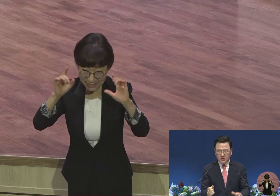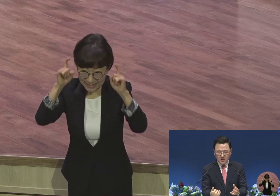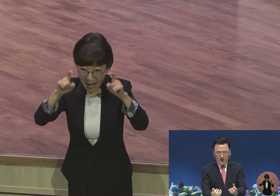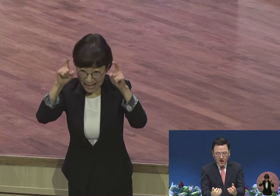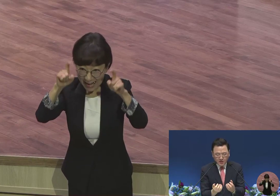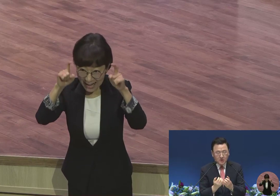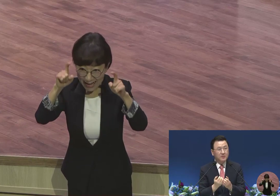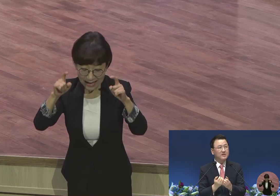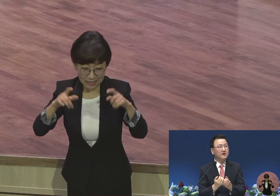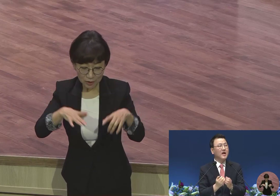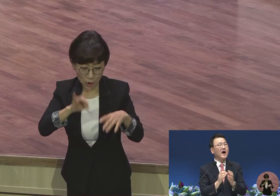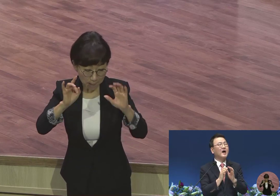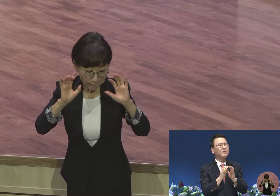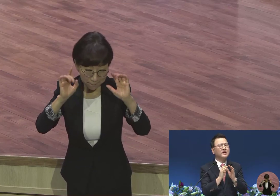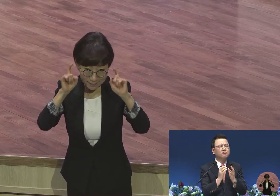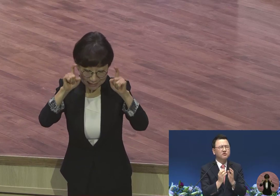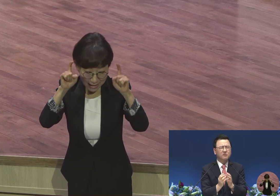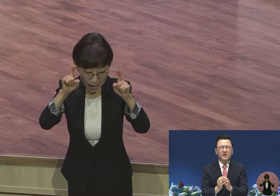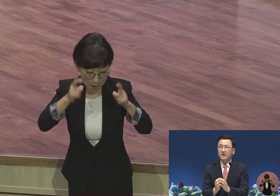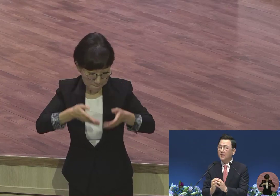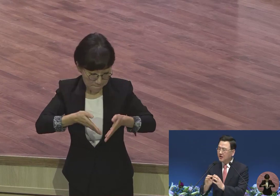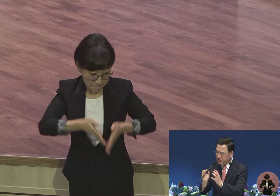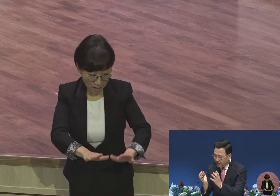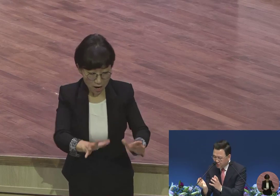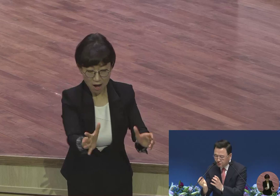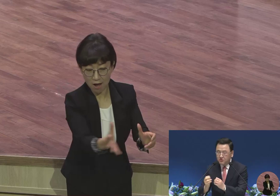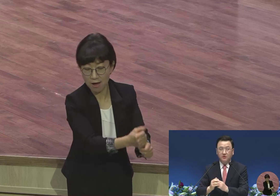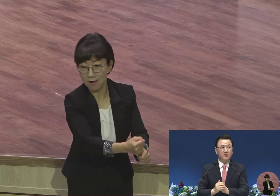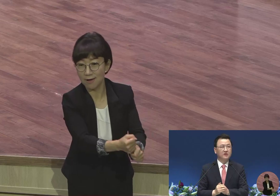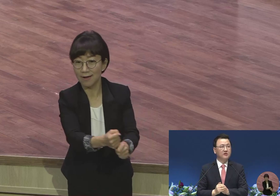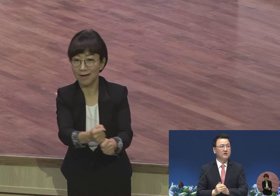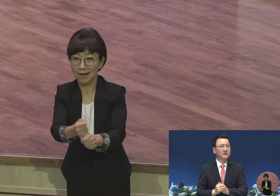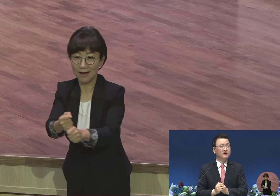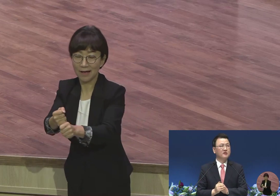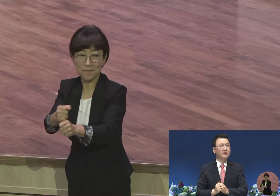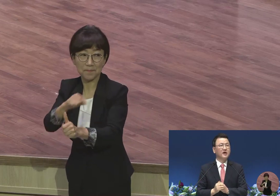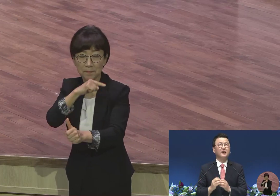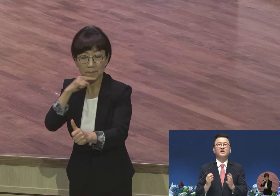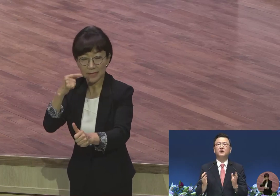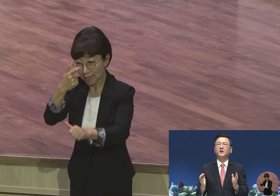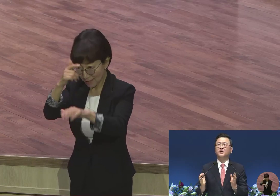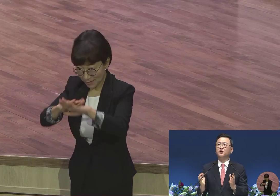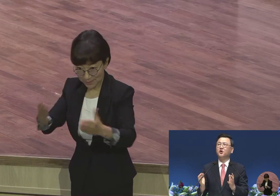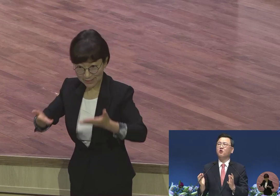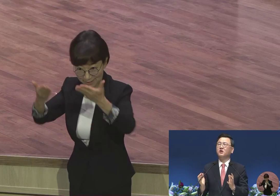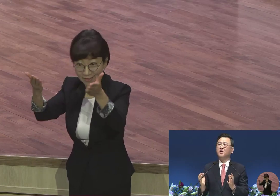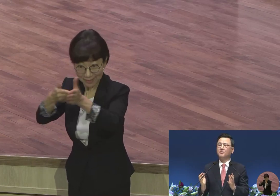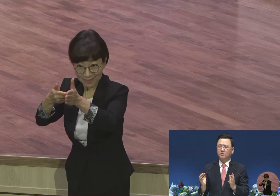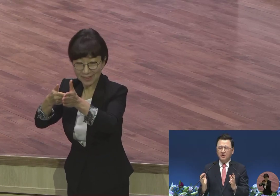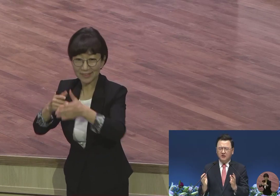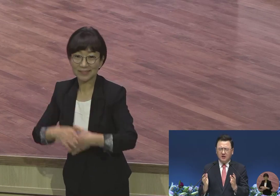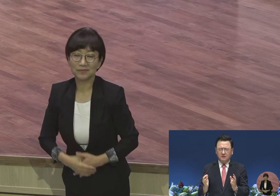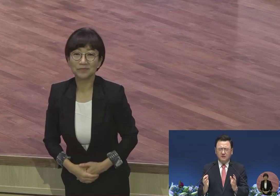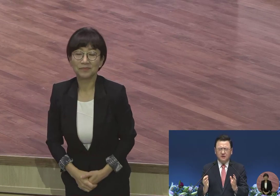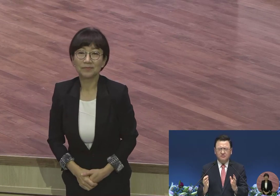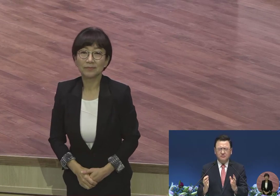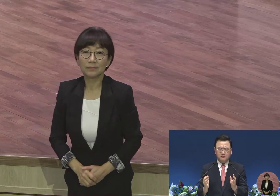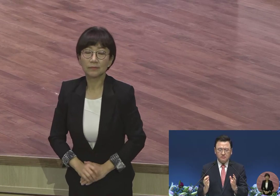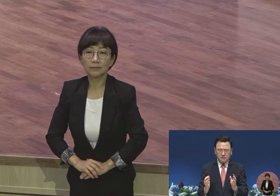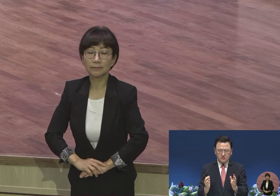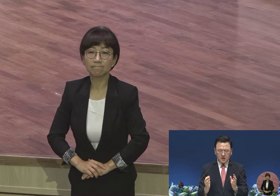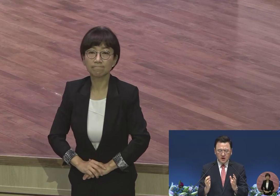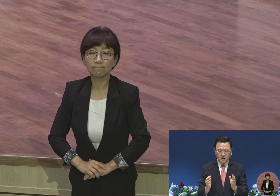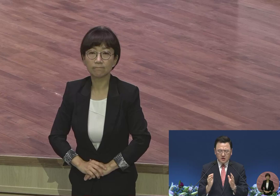받음과 동시에 아벨을 받은 거예요. 아벨이 우선이 아니라 제물이 우선이에요. 하나님의 영이 회복된